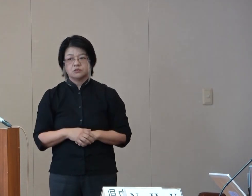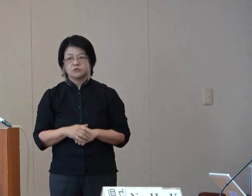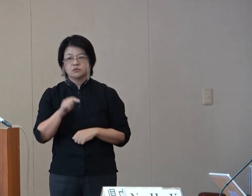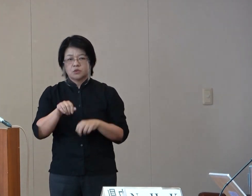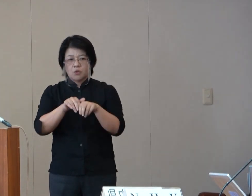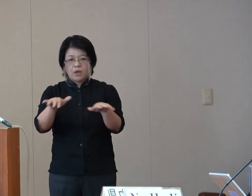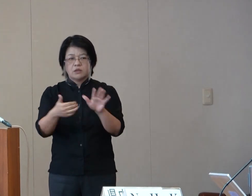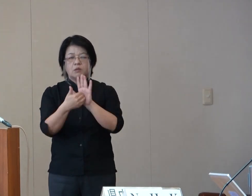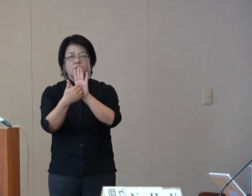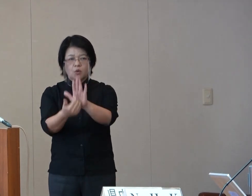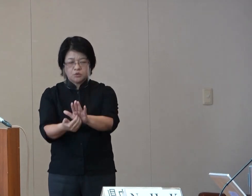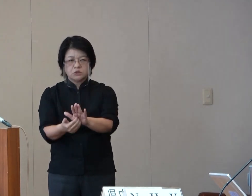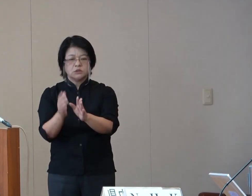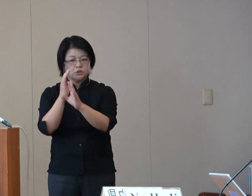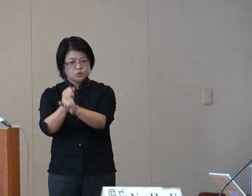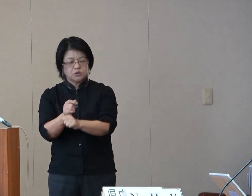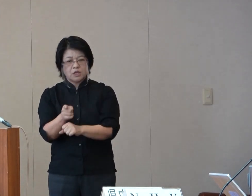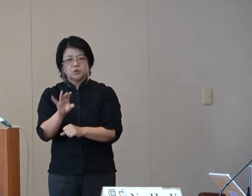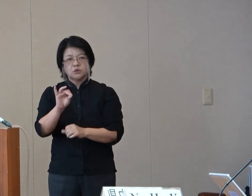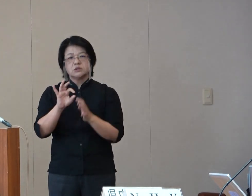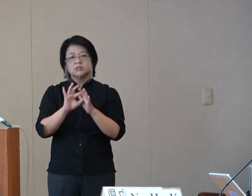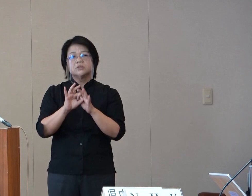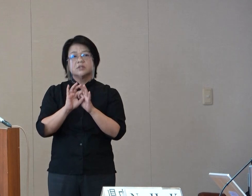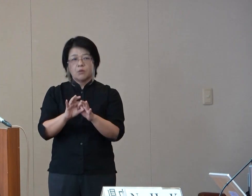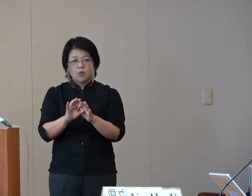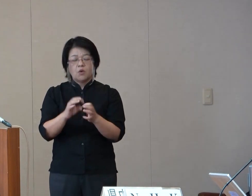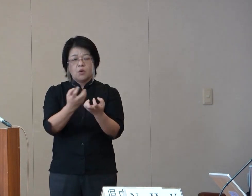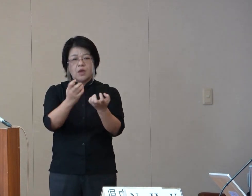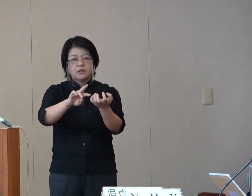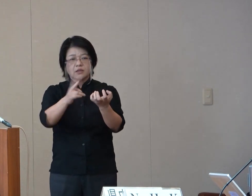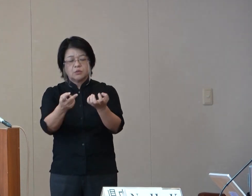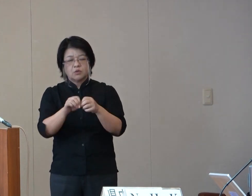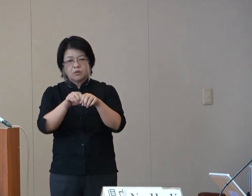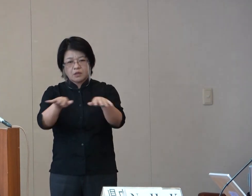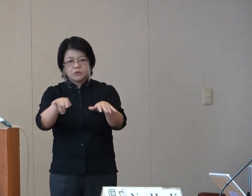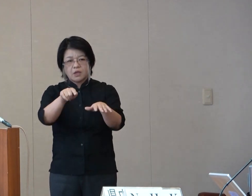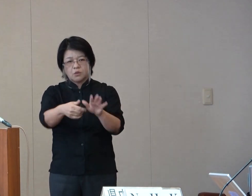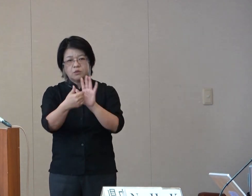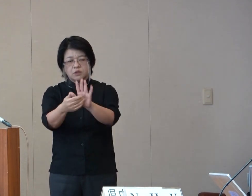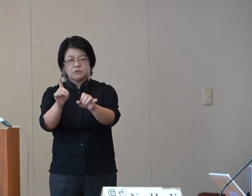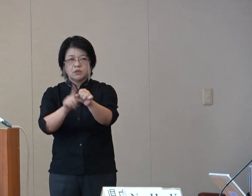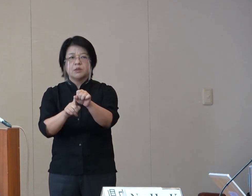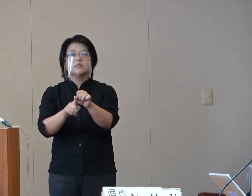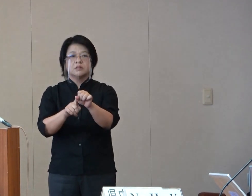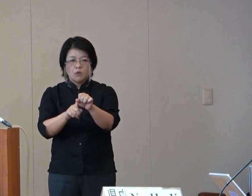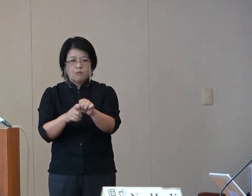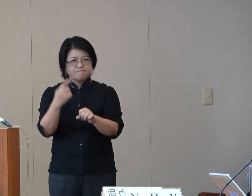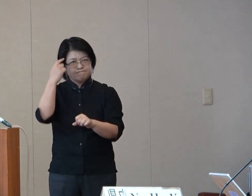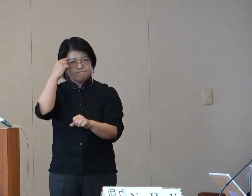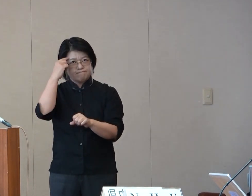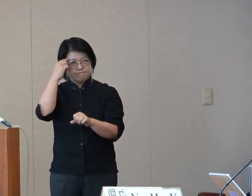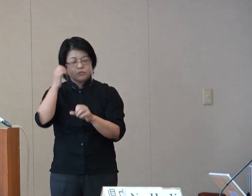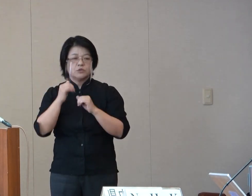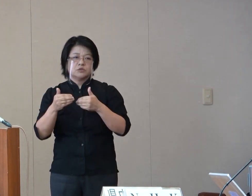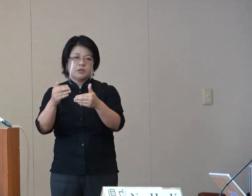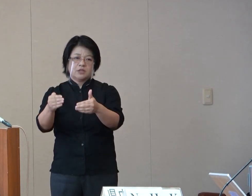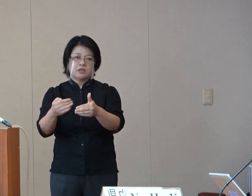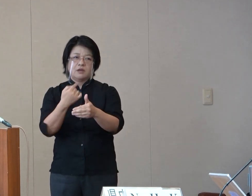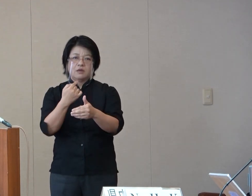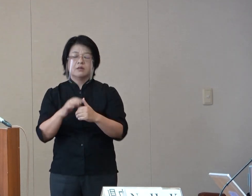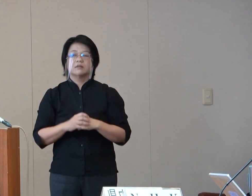そのために蚕の繭に防止重点卒についても明確の発電を伏せるという感じたらも検討してきたものですが